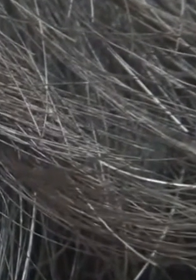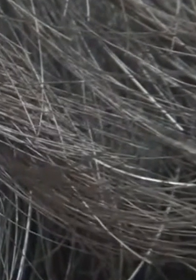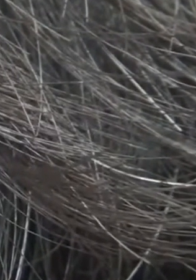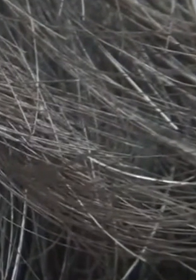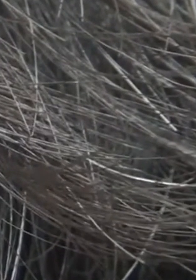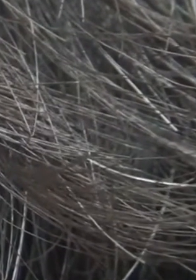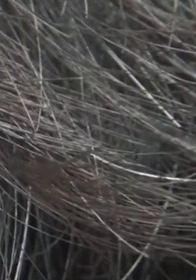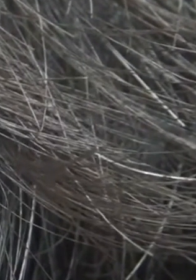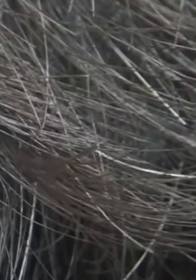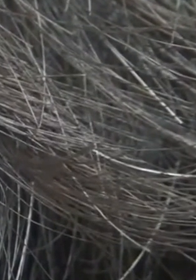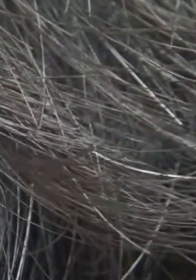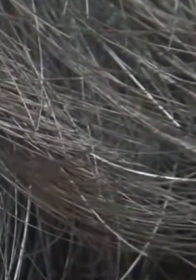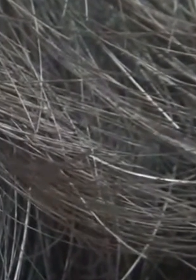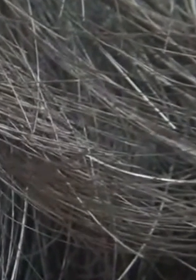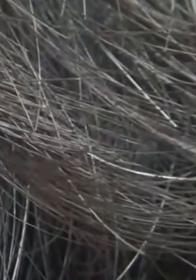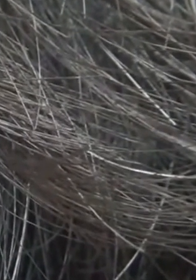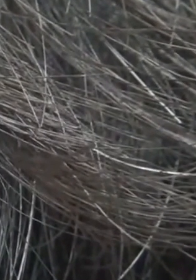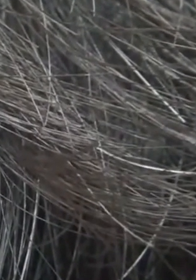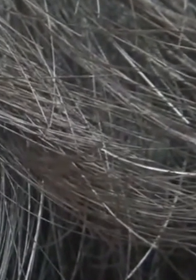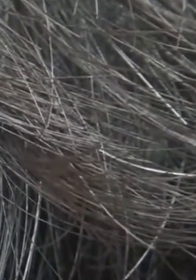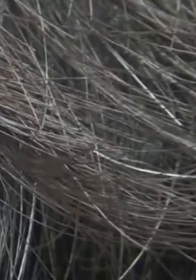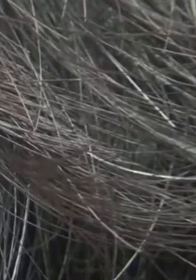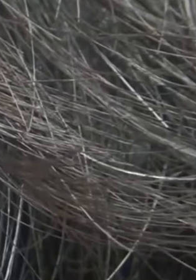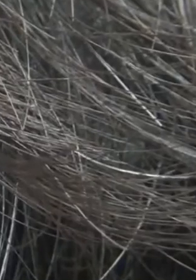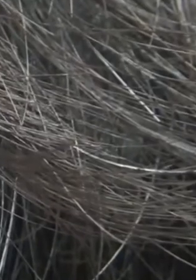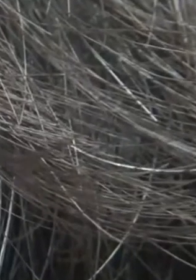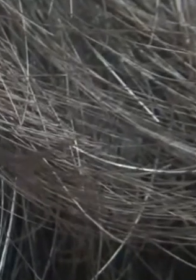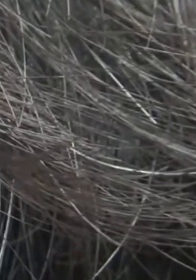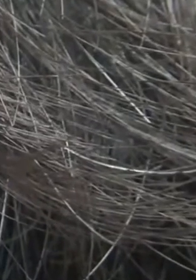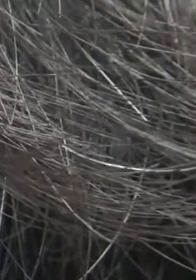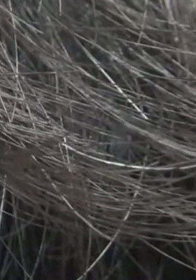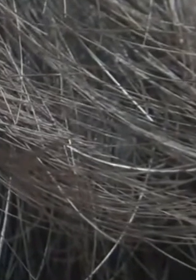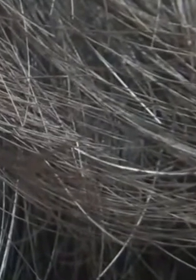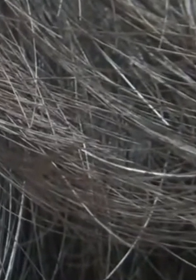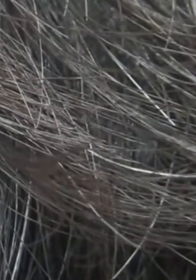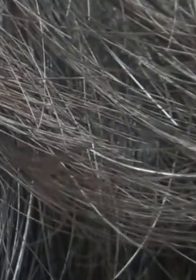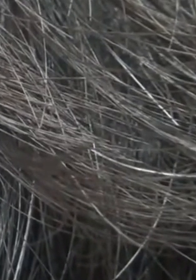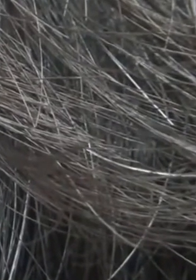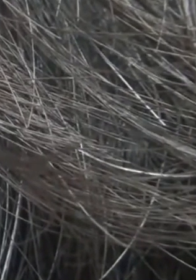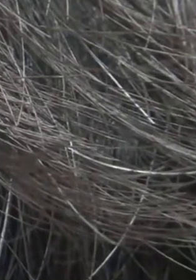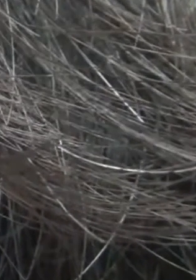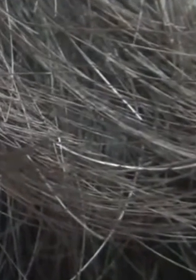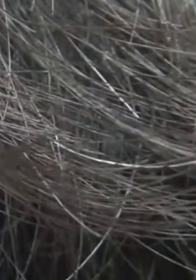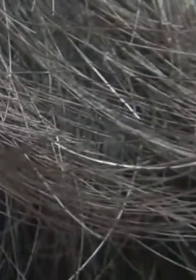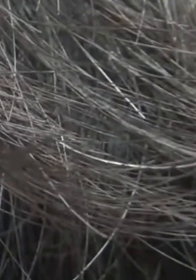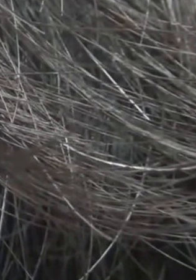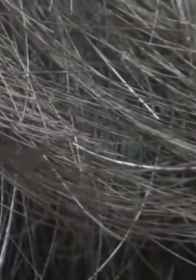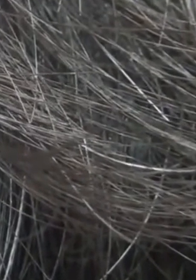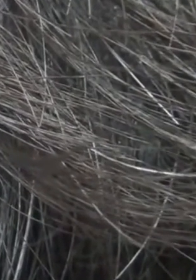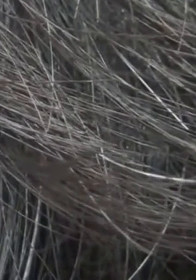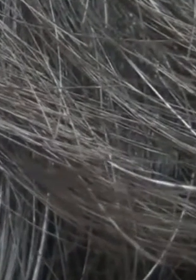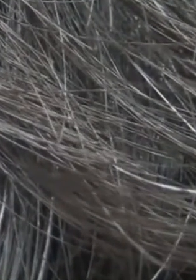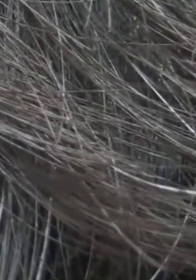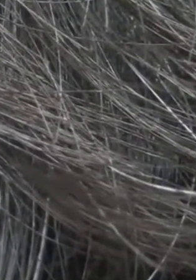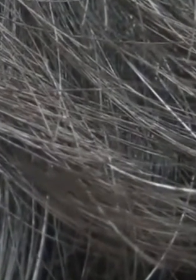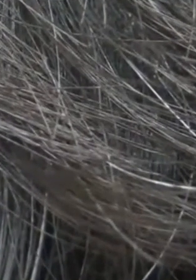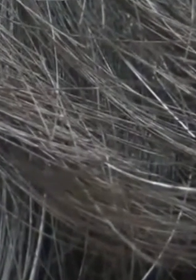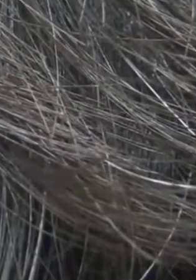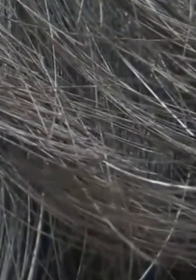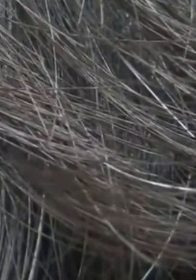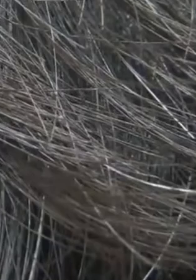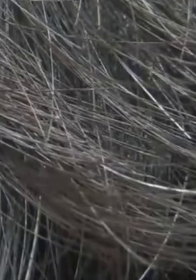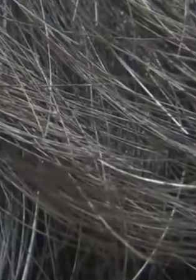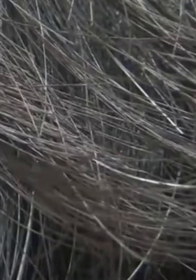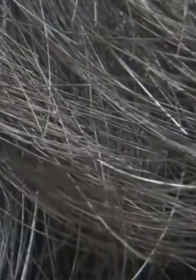없어 시행령에서 정하도록 포괄적으로 위임했으나 노동부가 시행령을 만들면서 근거와